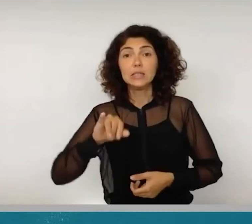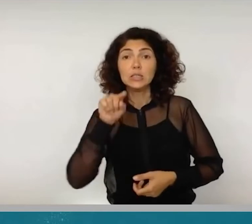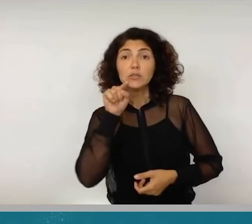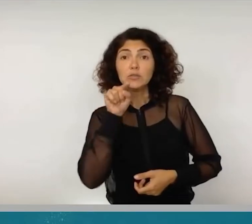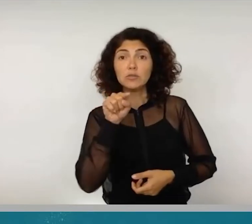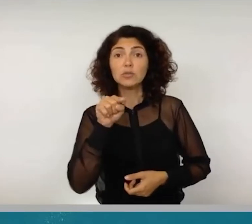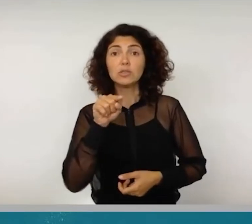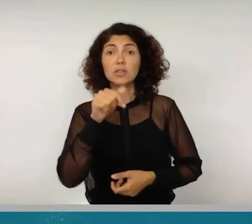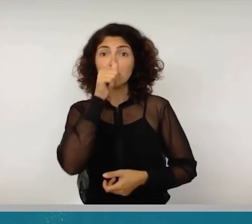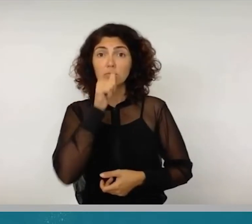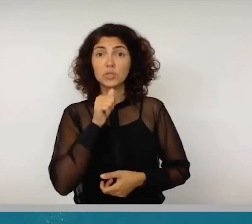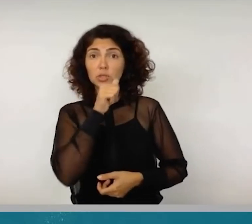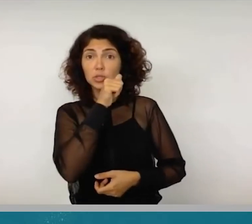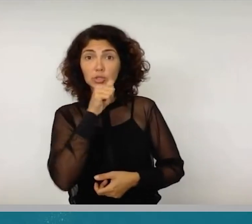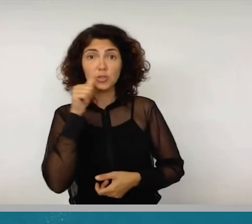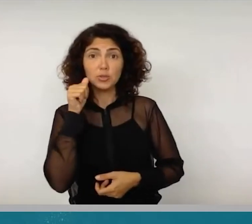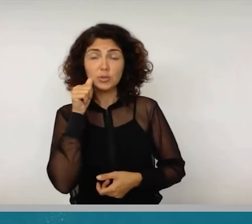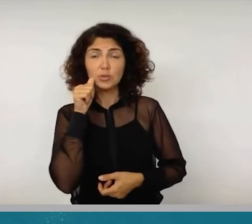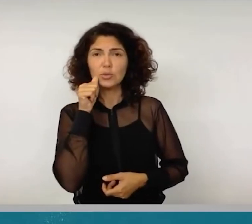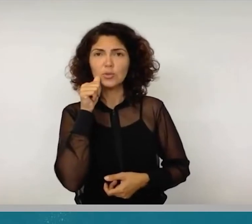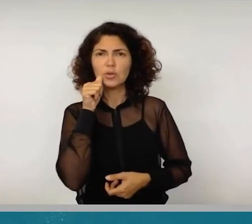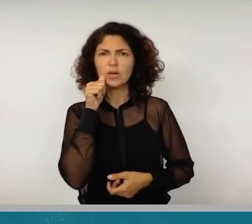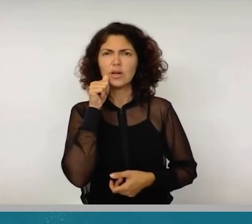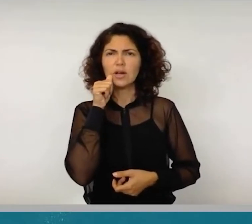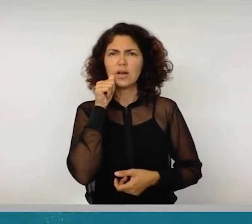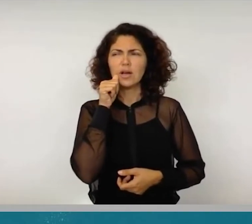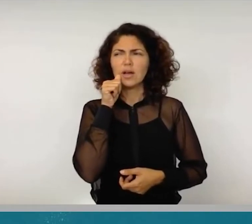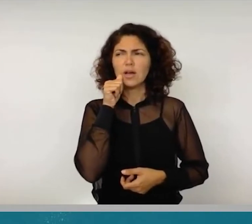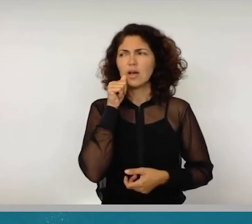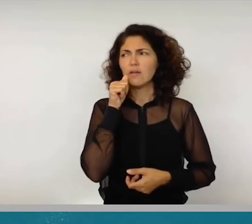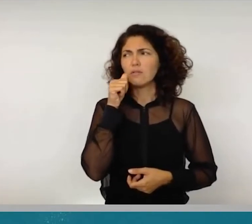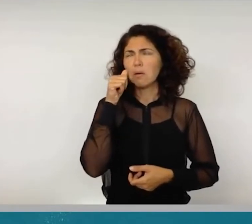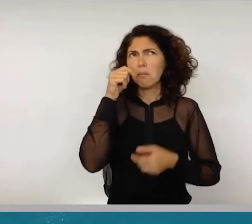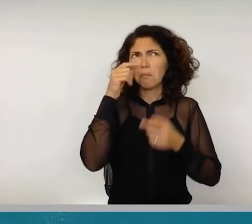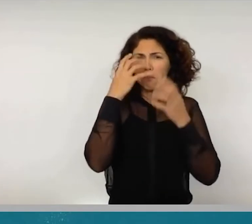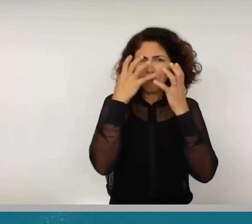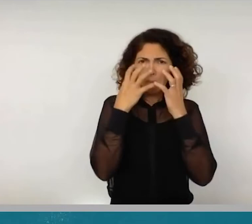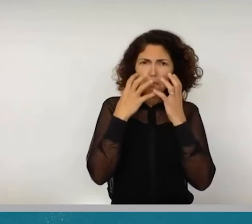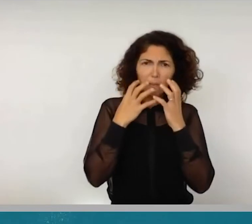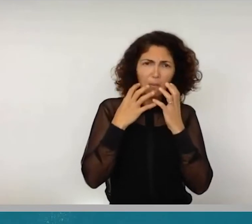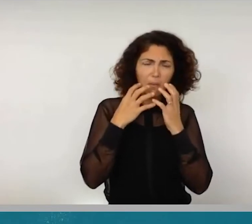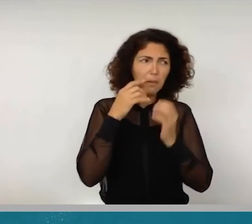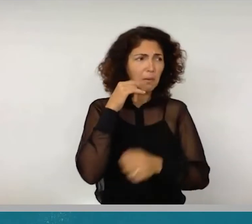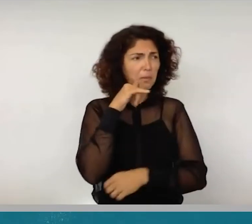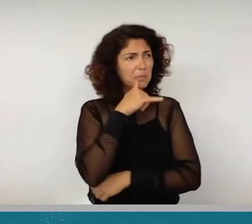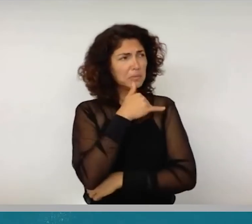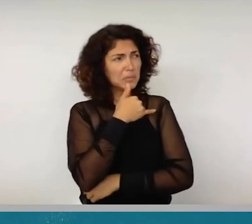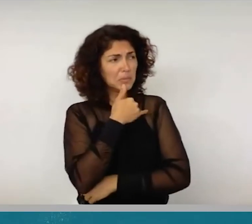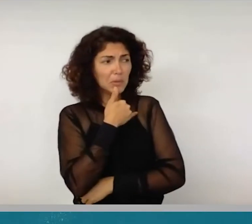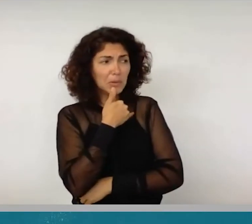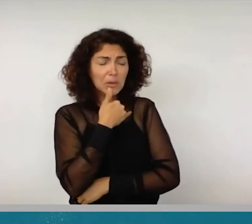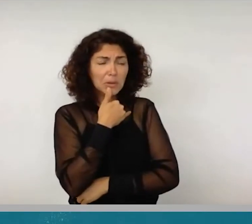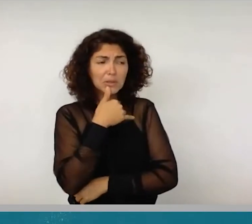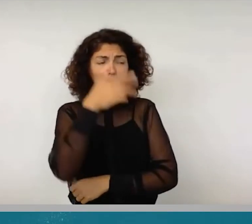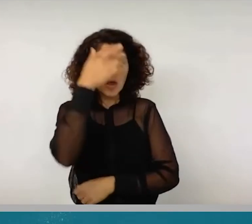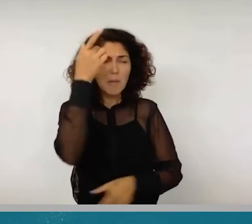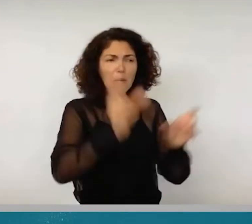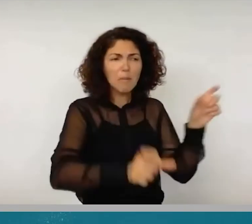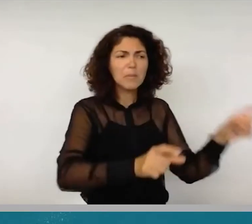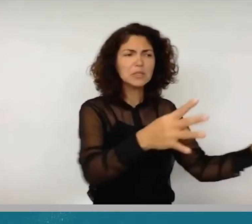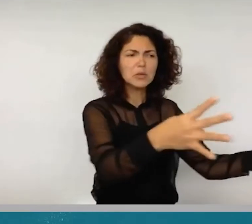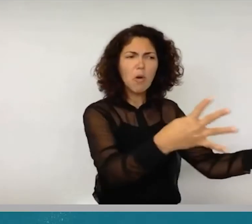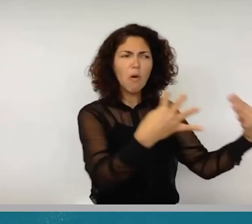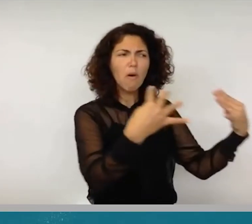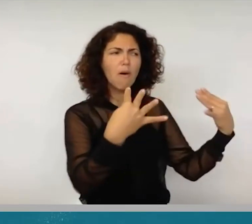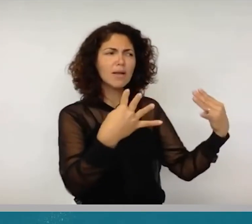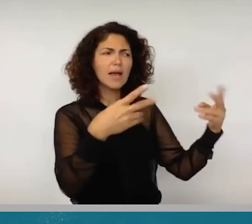os hipócritas, porque desfiguram o rosto com o fim de parecer aos homens que jejuam. Ah, por que você está assim